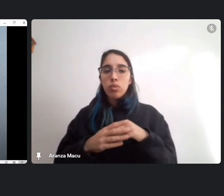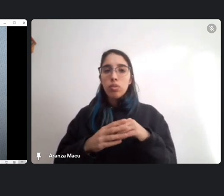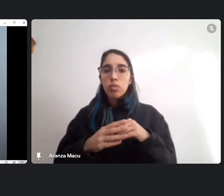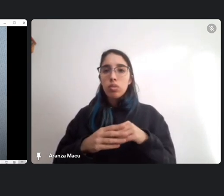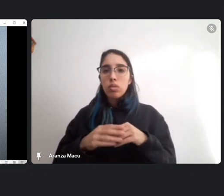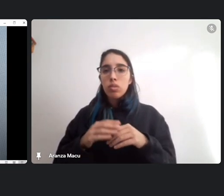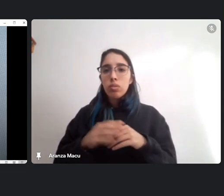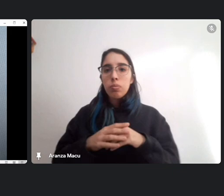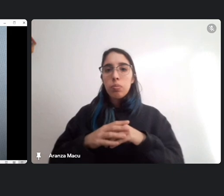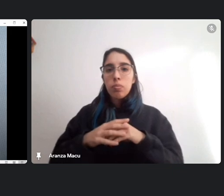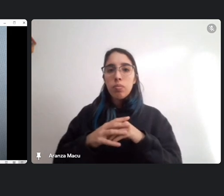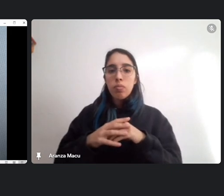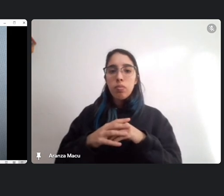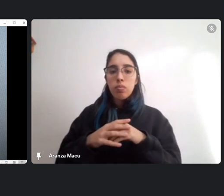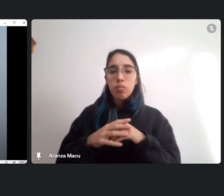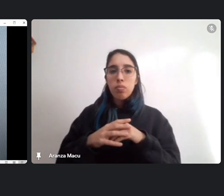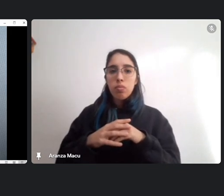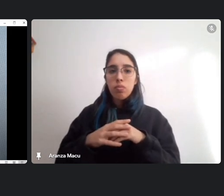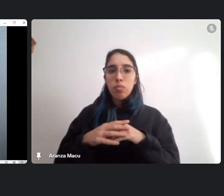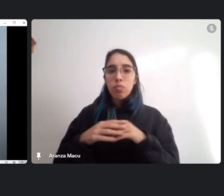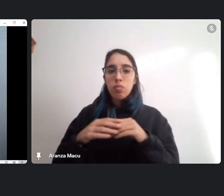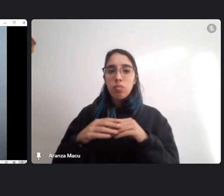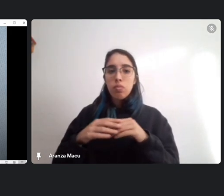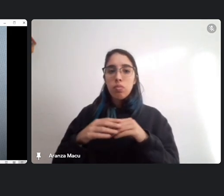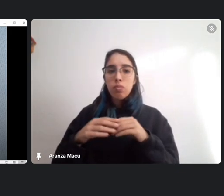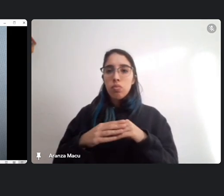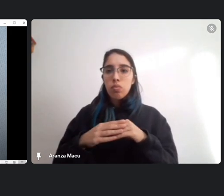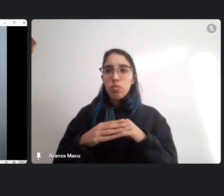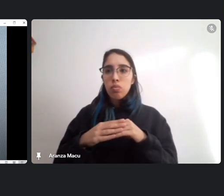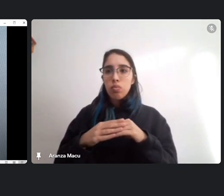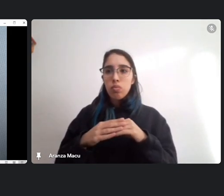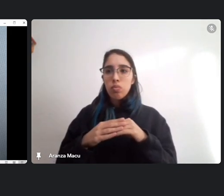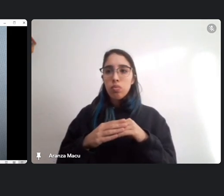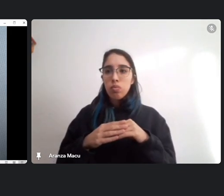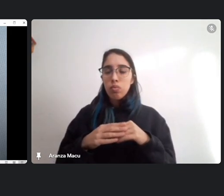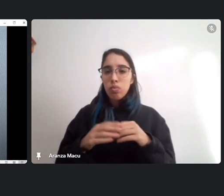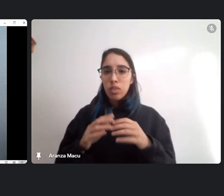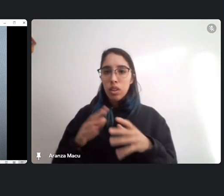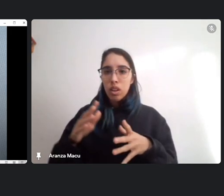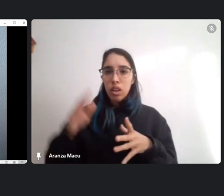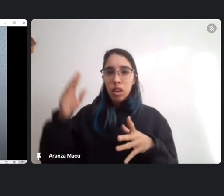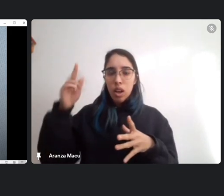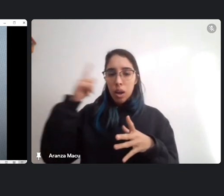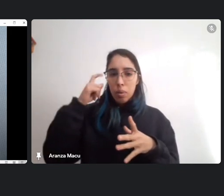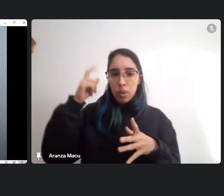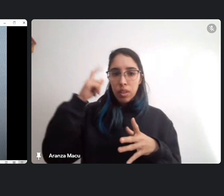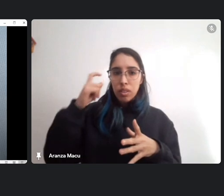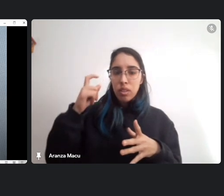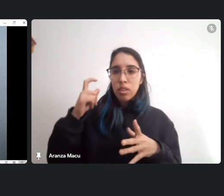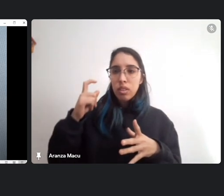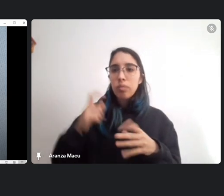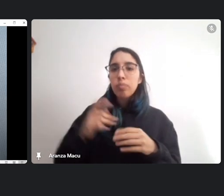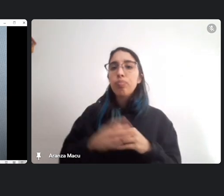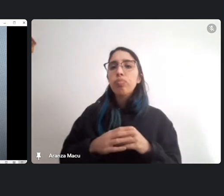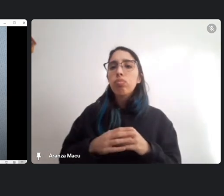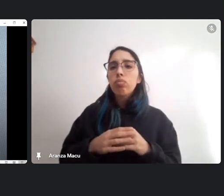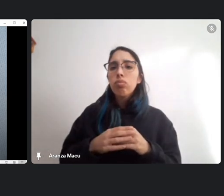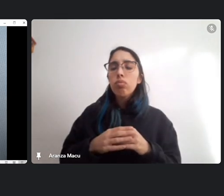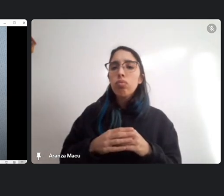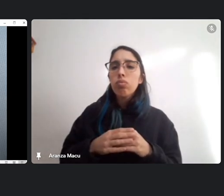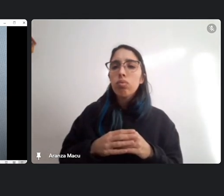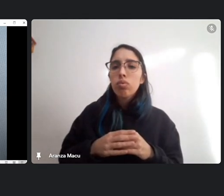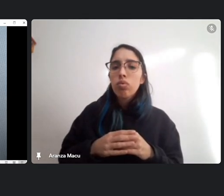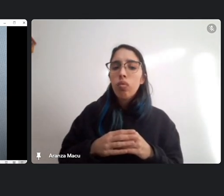Es todo un bloque. Sí, ahí estaba confundida, no sabía cómo. Learning sería el sustantivo núcleo. A través del aprendizaje